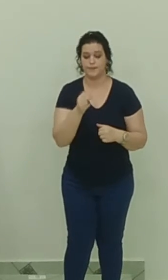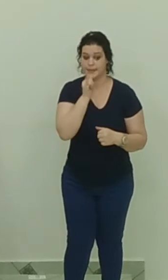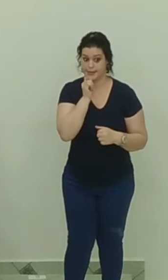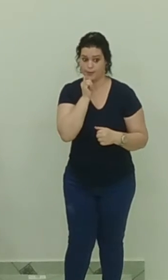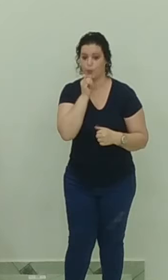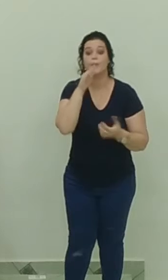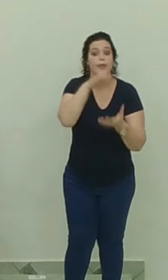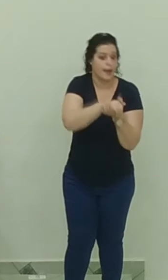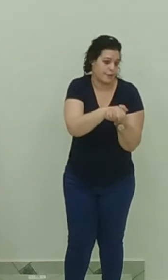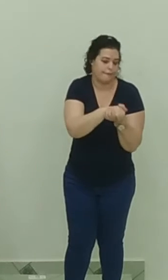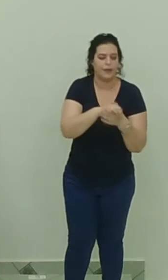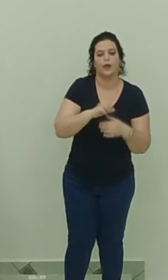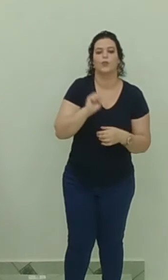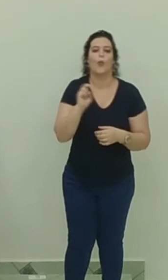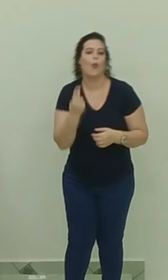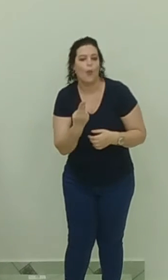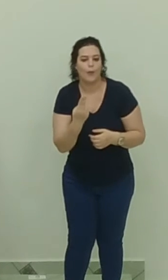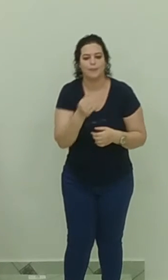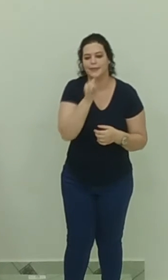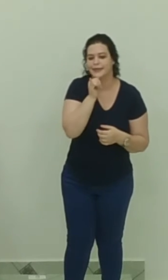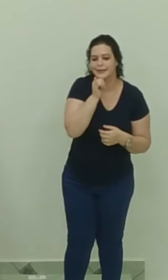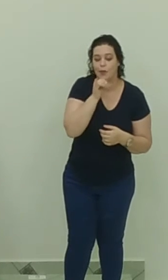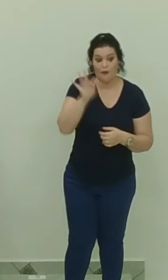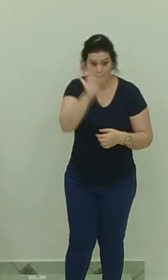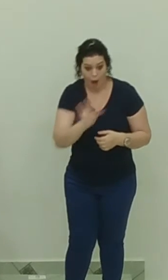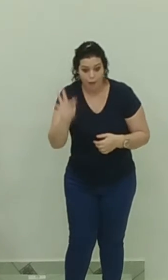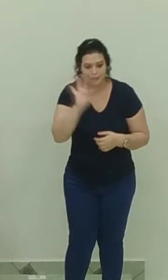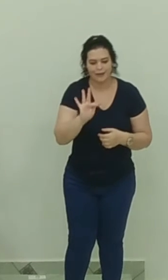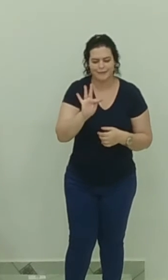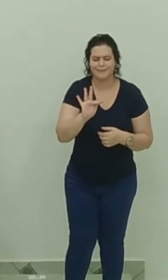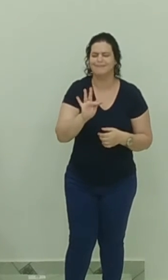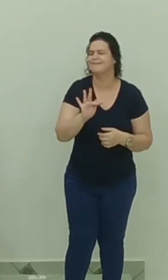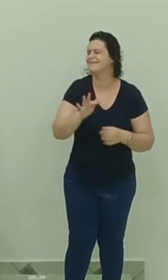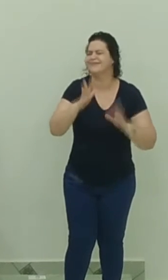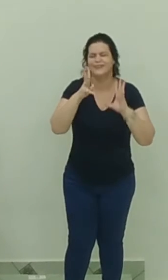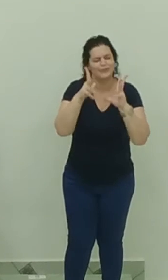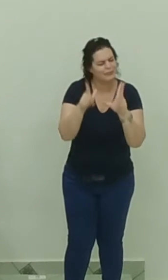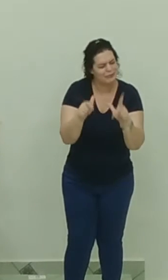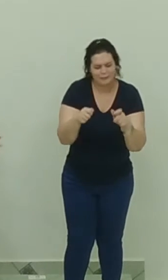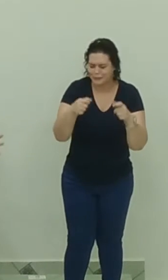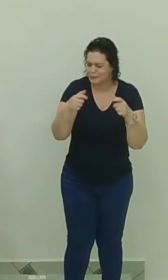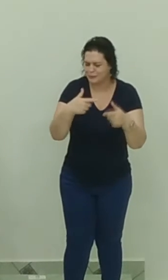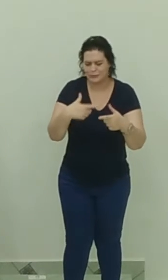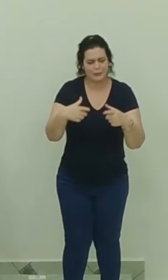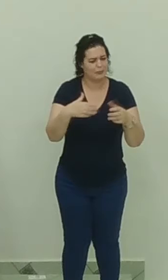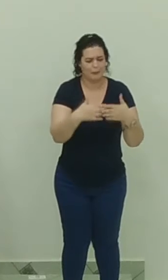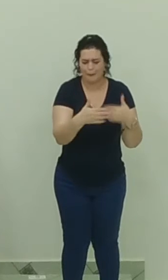gente fala: beleza. Não, haverá inimigos